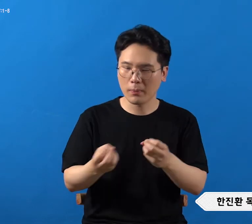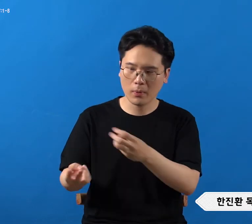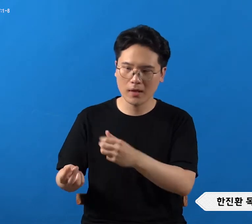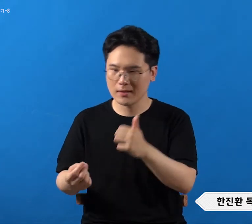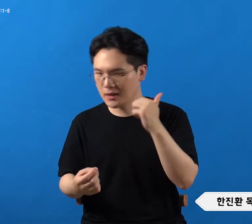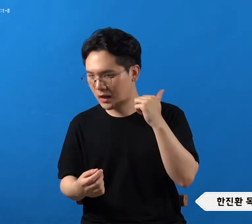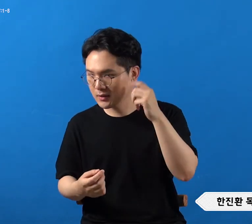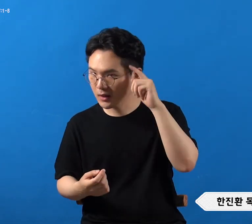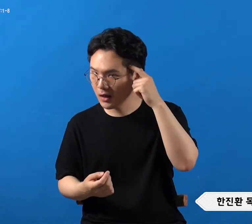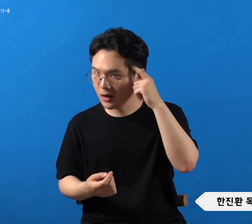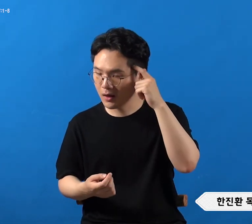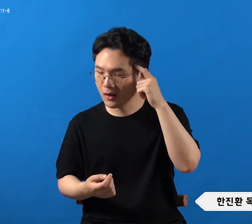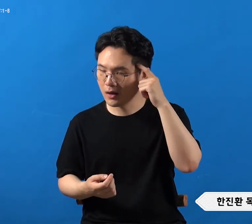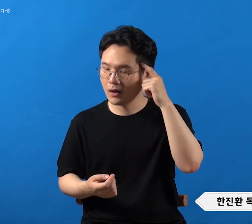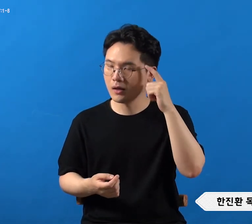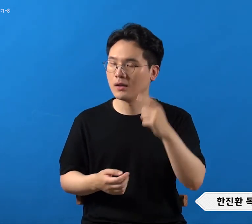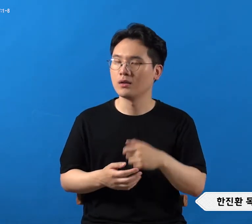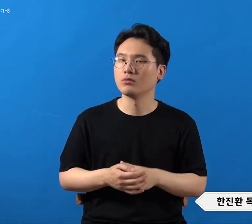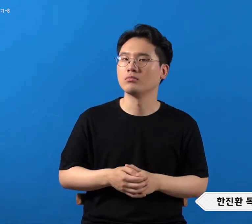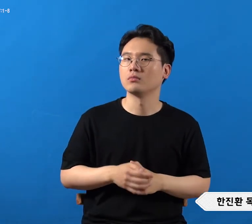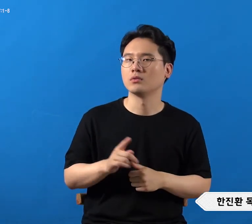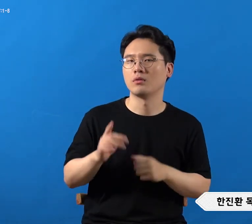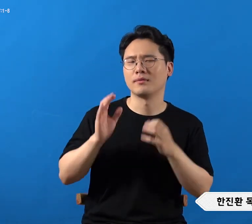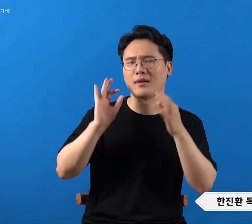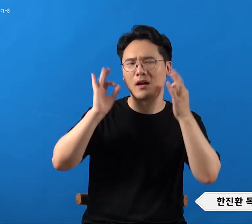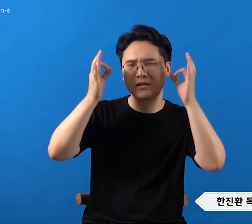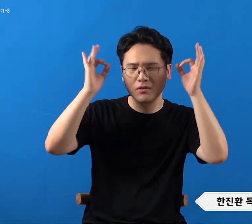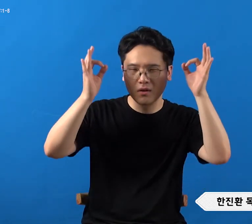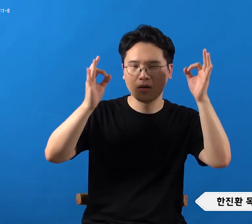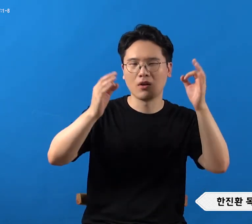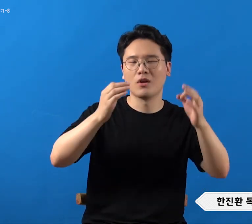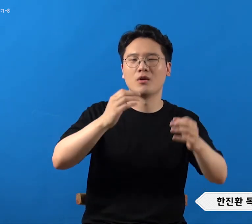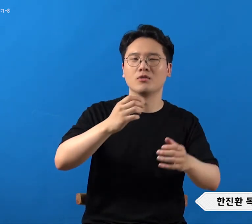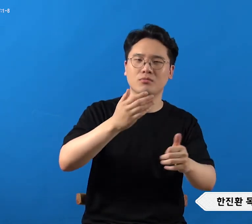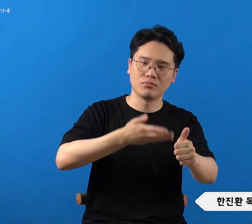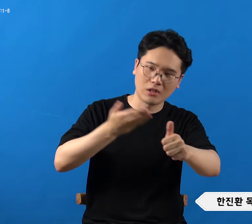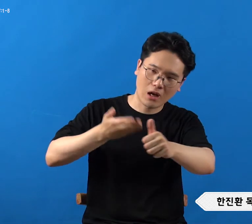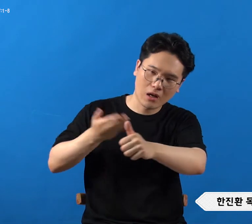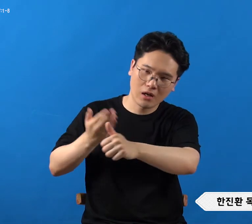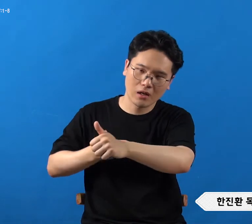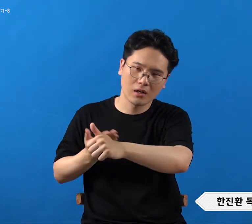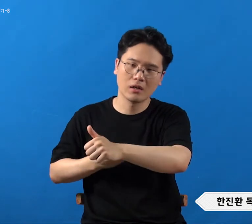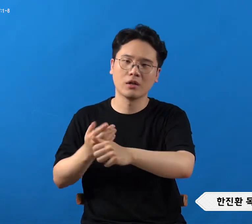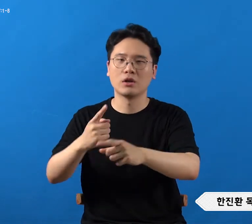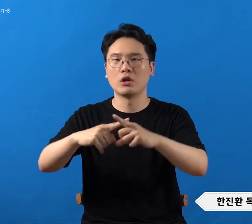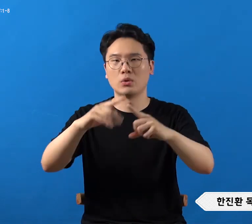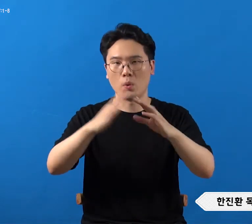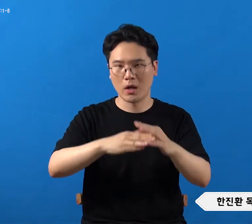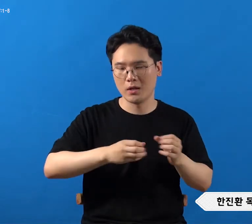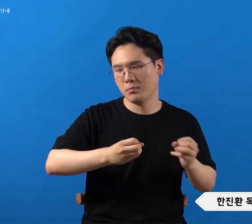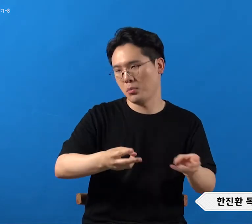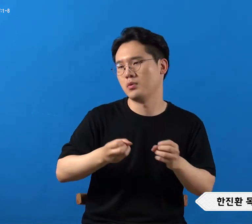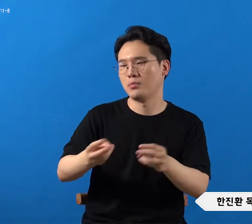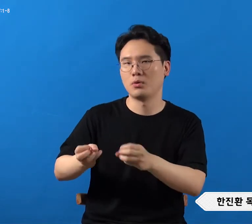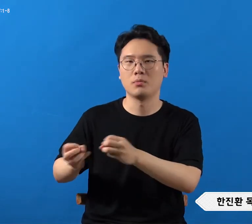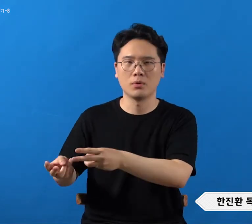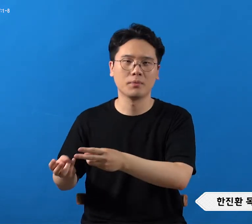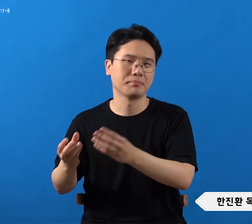그런 생각이 듭니다. 그래서 간곡하게 청원서를 써서 전국의 유력한 교회들에게